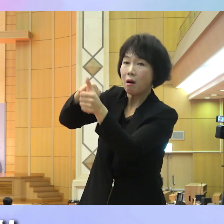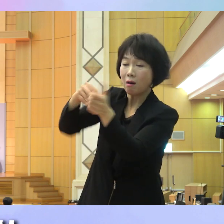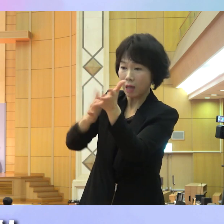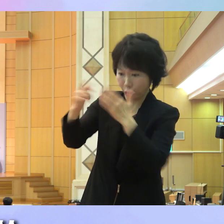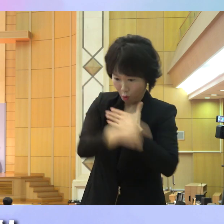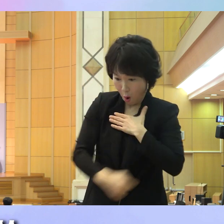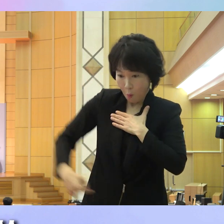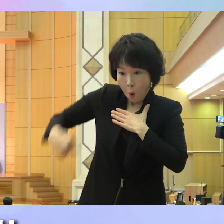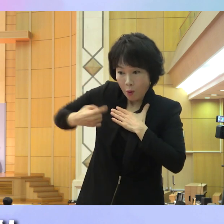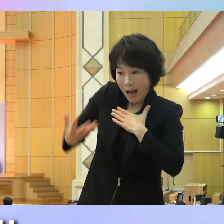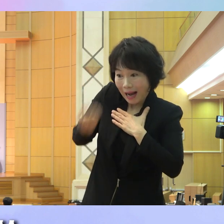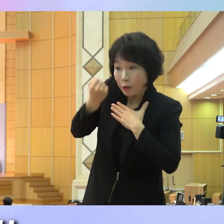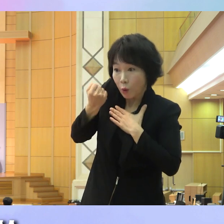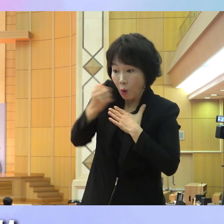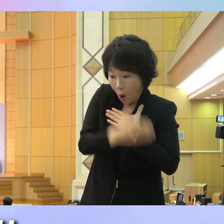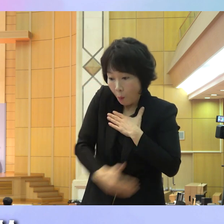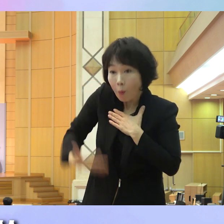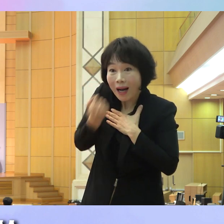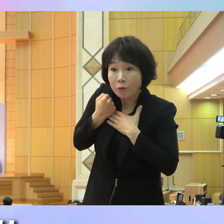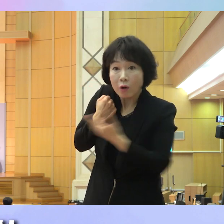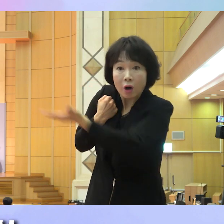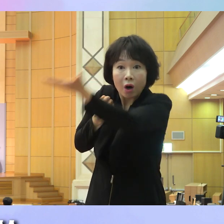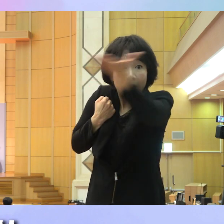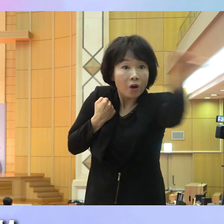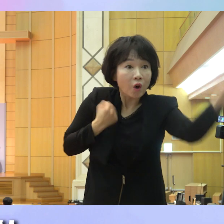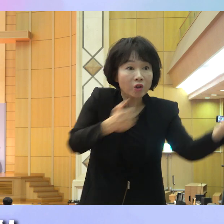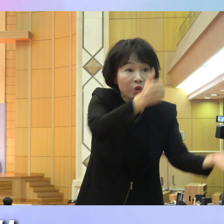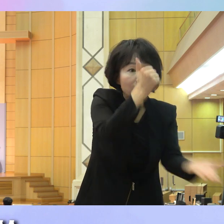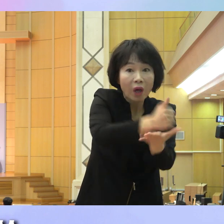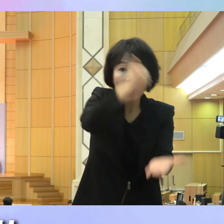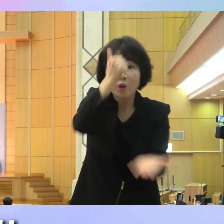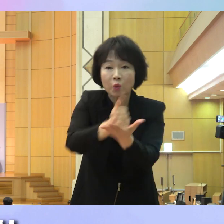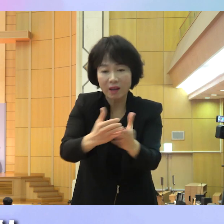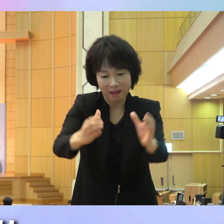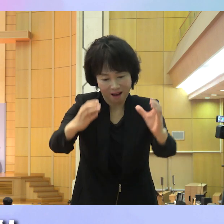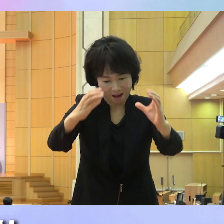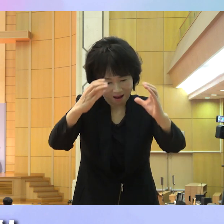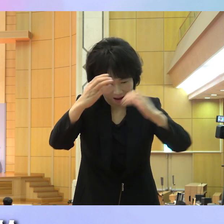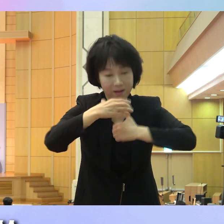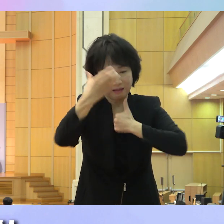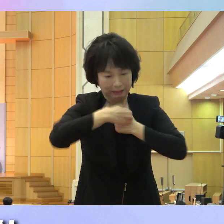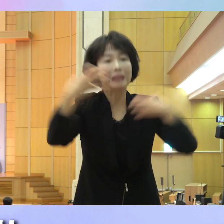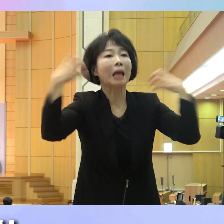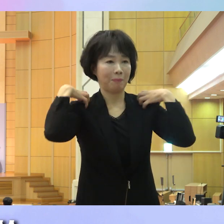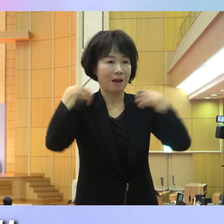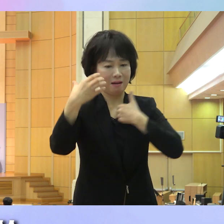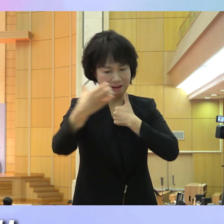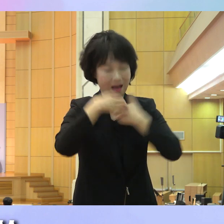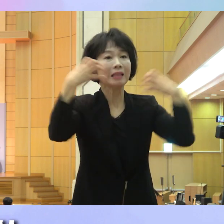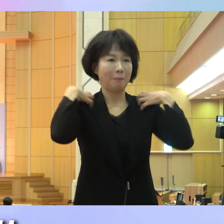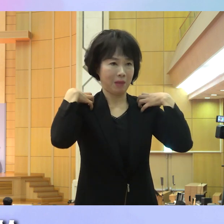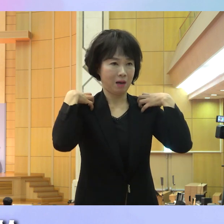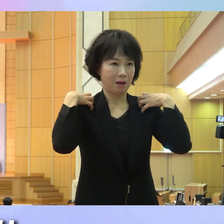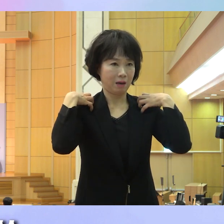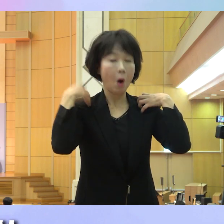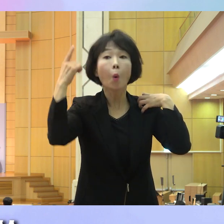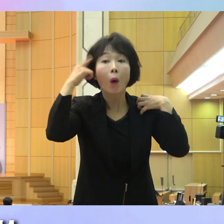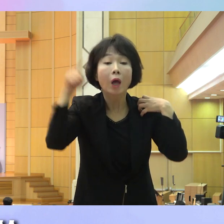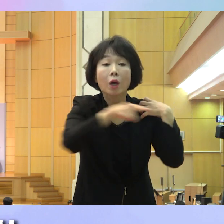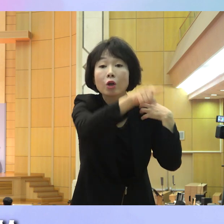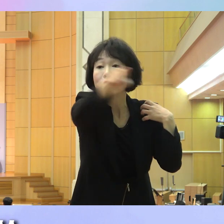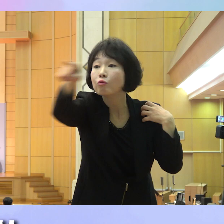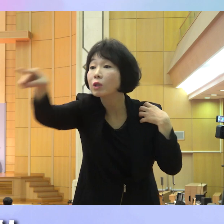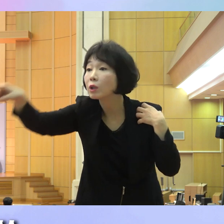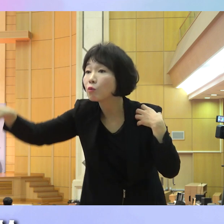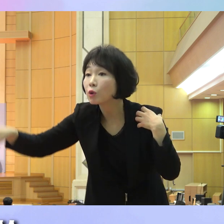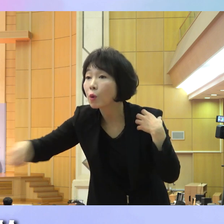몸으로 우리 죄를 담당하셨으니 이는 우리로 죄에 대하여 죽고, 이